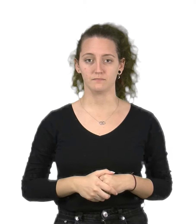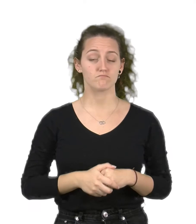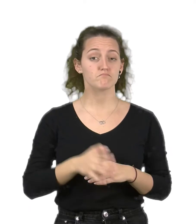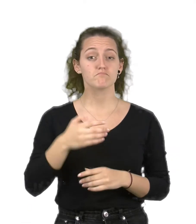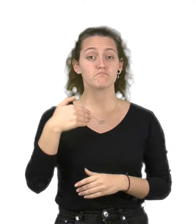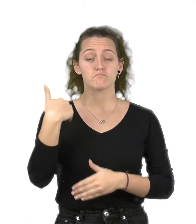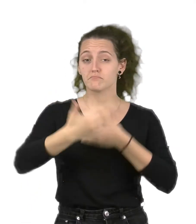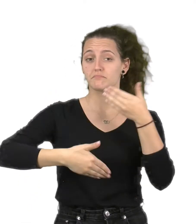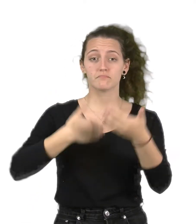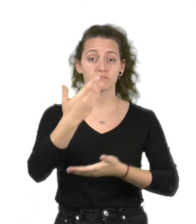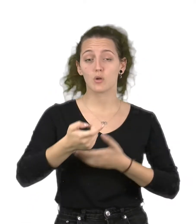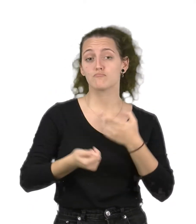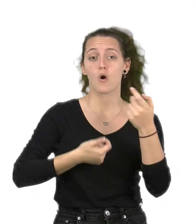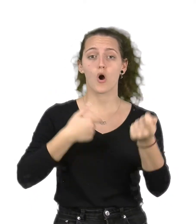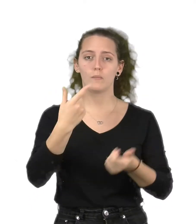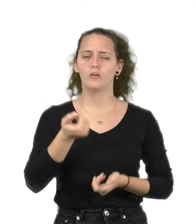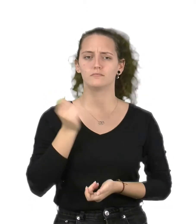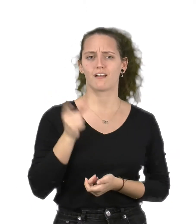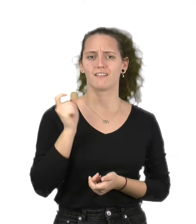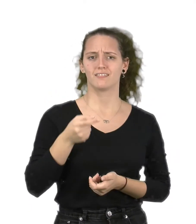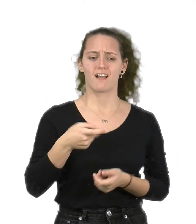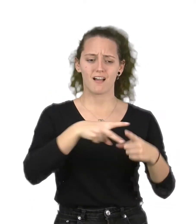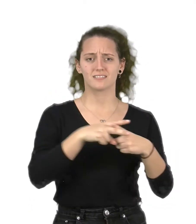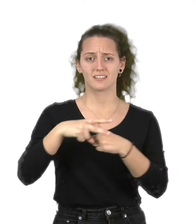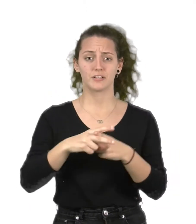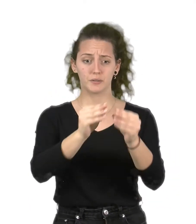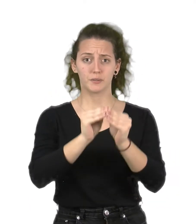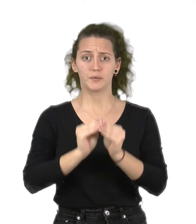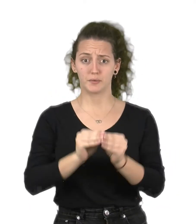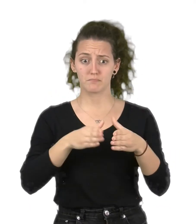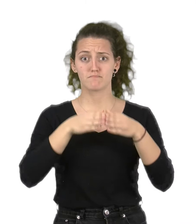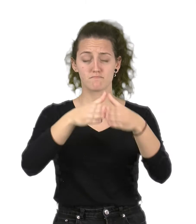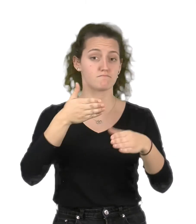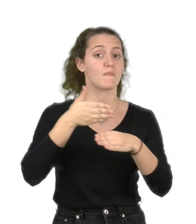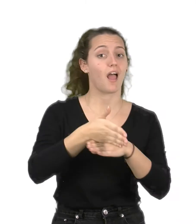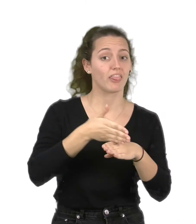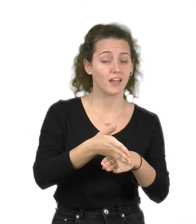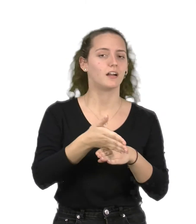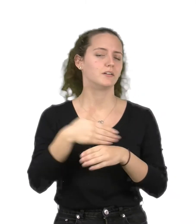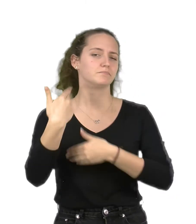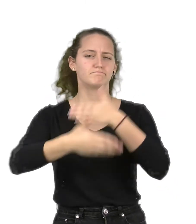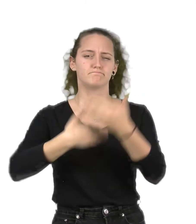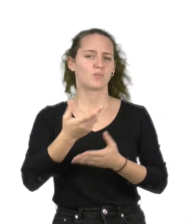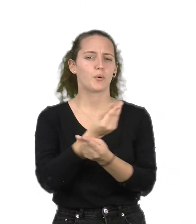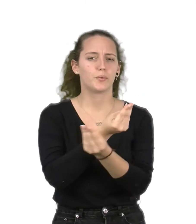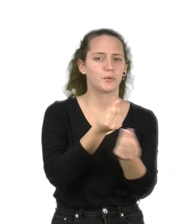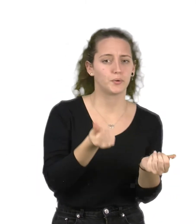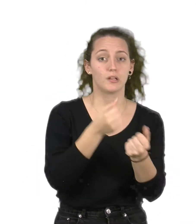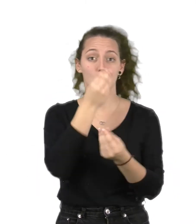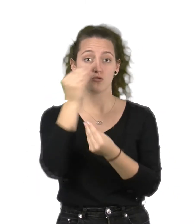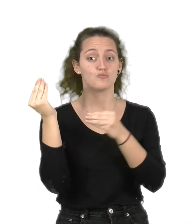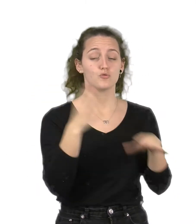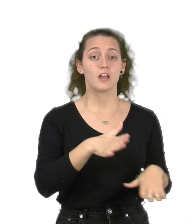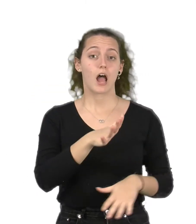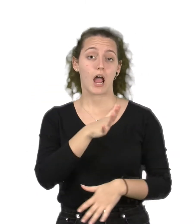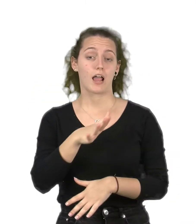Poco a poco, estos tradicionales astilleros que construían con madera fueron desapareciendo,